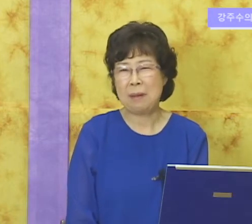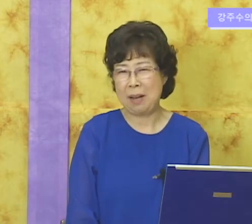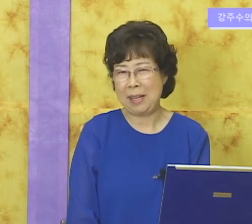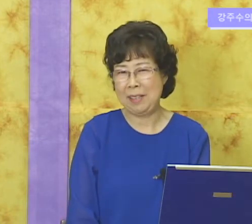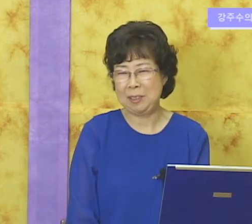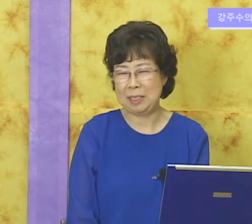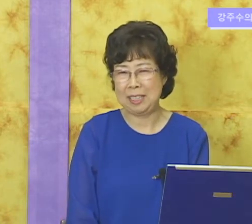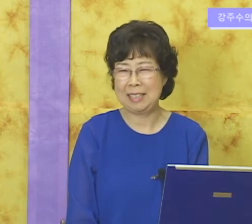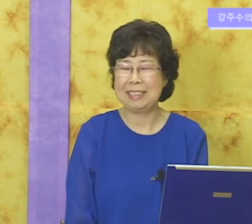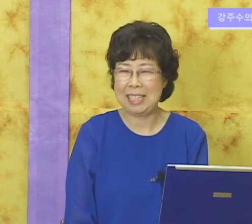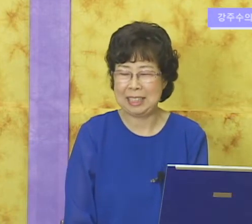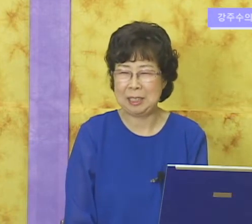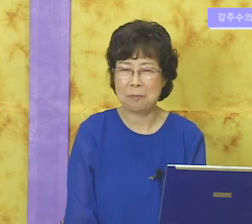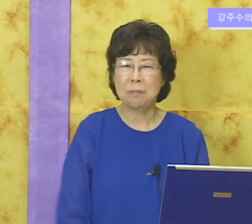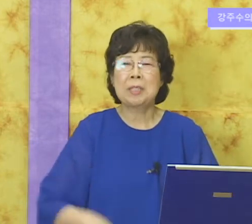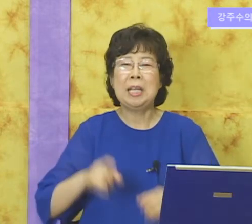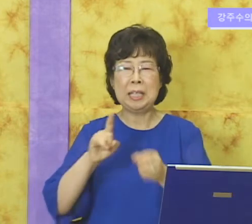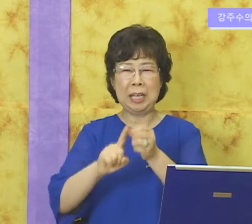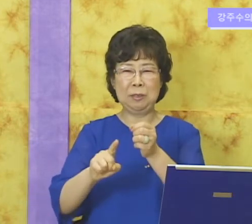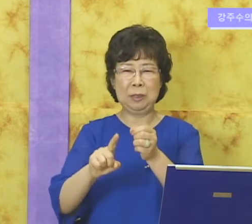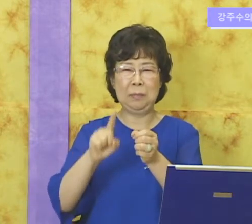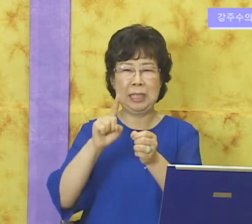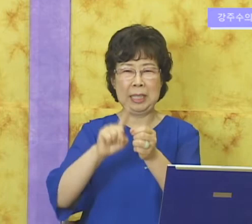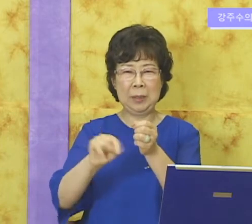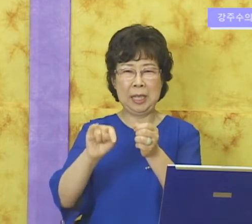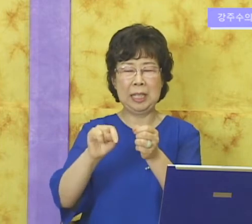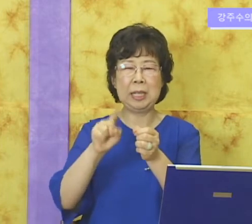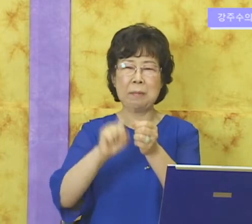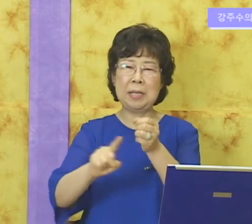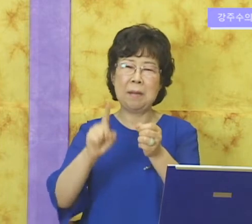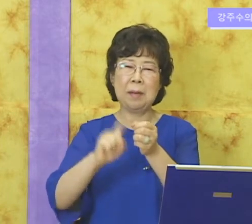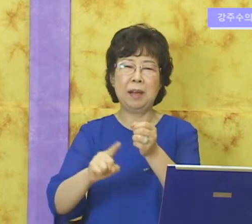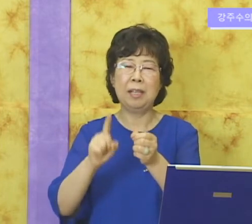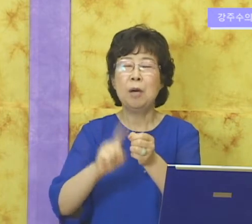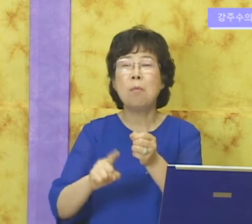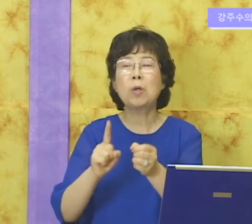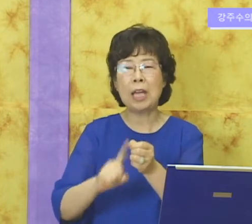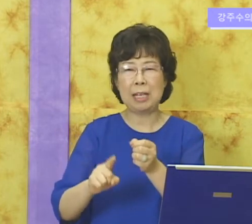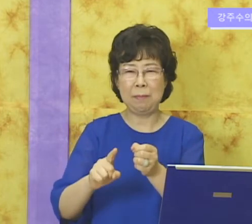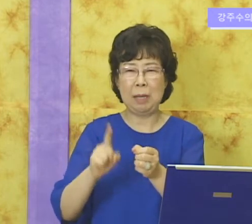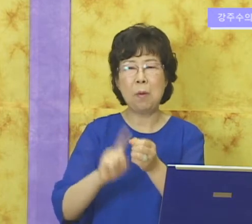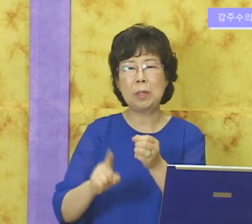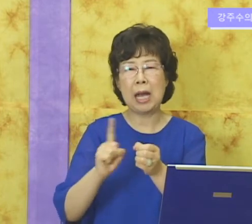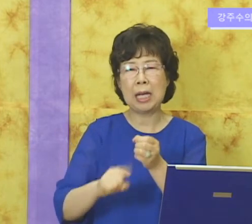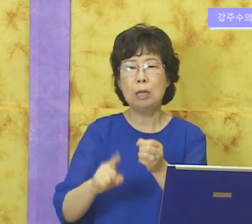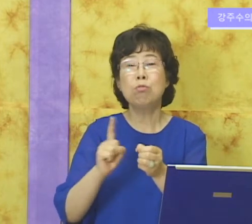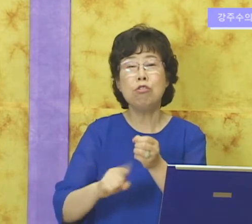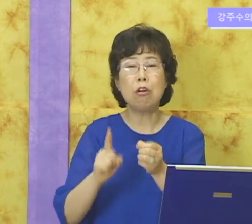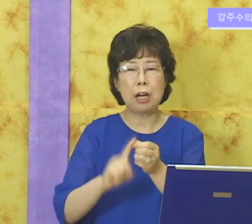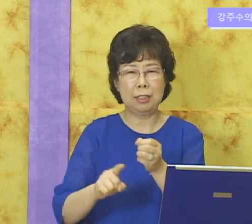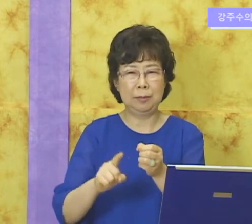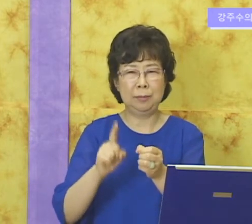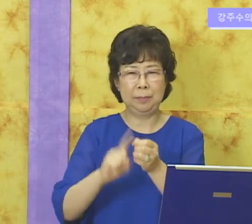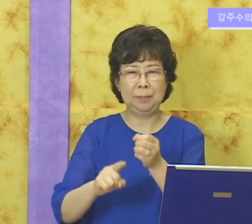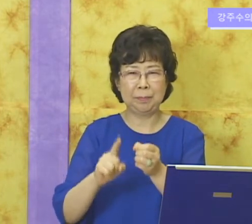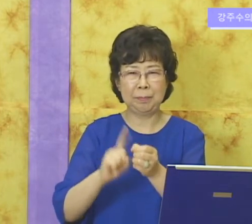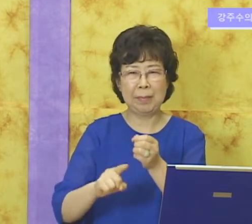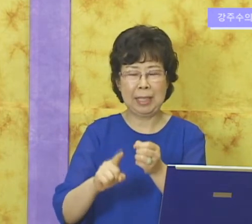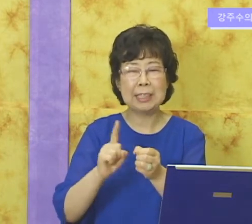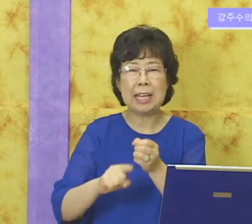하나 만들어줬어요. 그 자리에서. 자 이렇게 해줬습니다. 자 이렇게. 이게 뭐냐면 목탁입니다. 목탁 불교라는